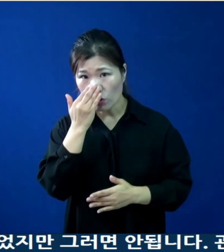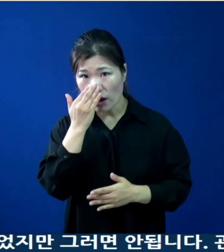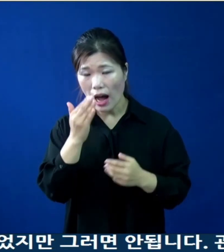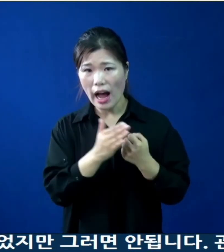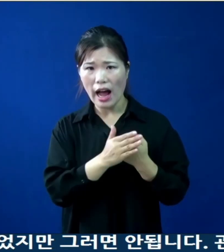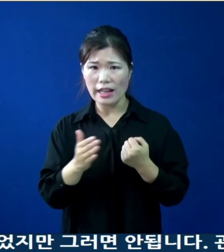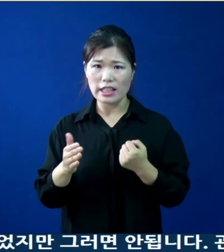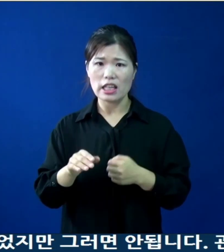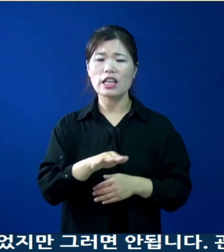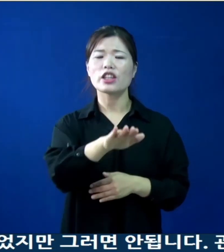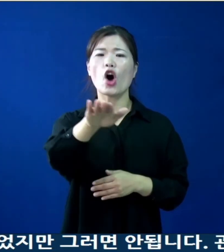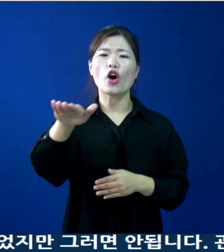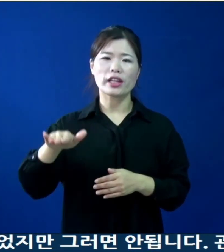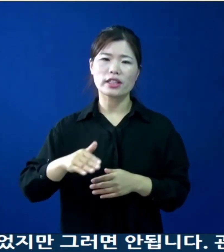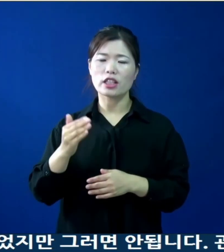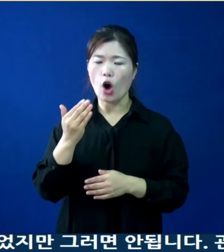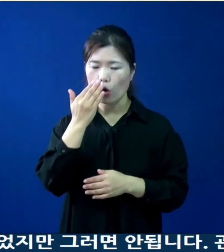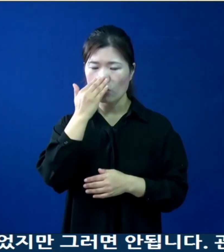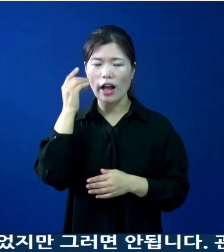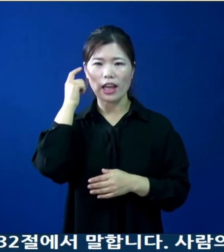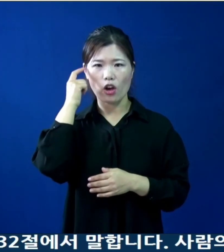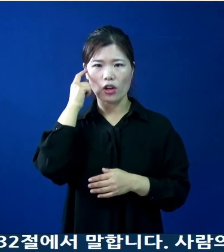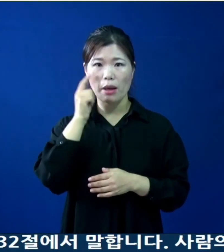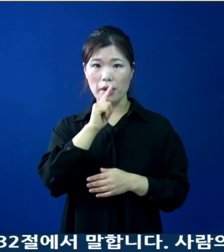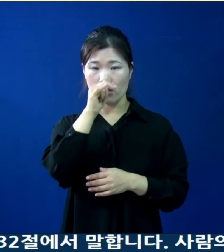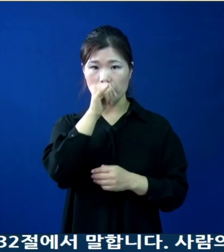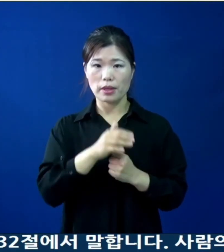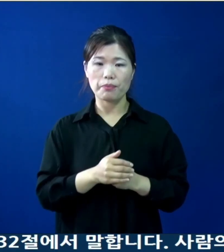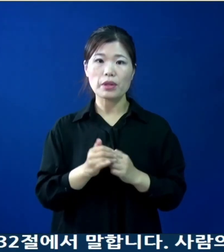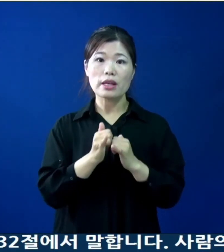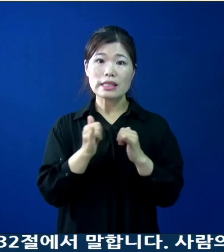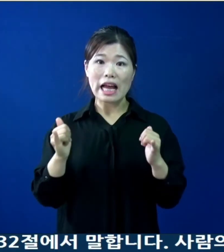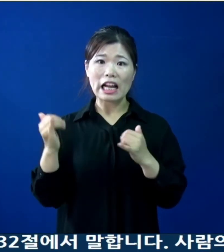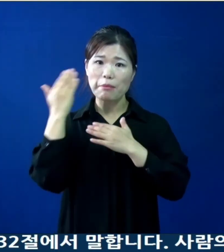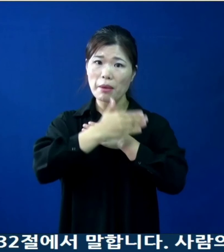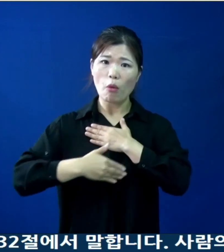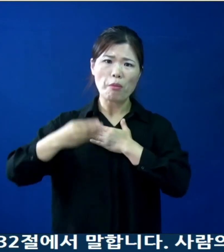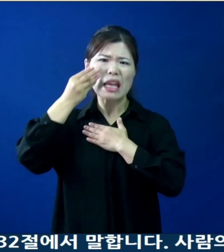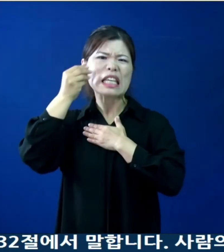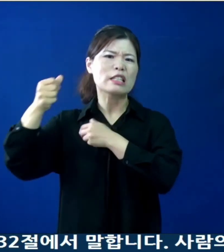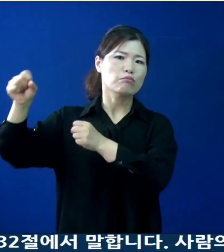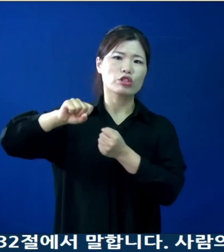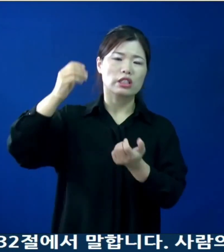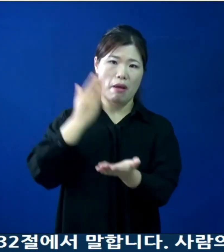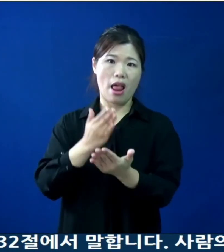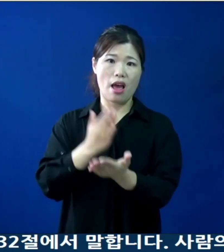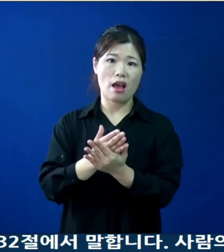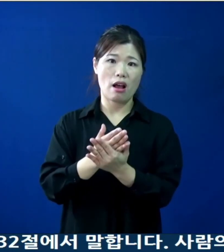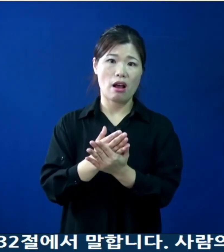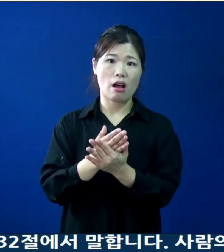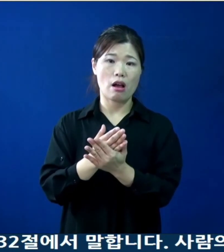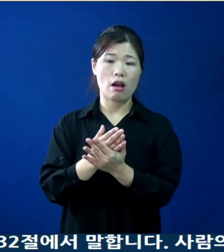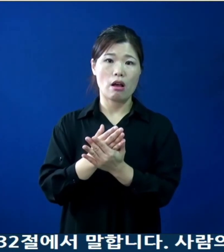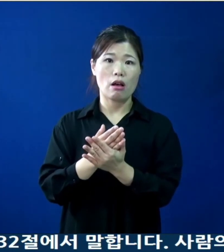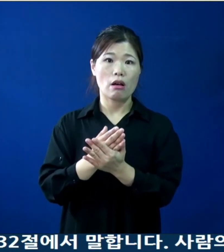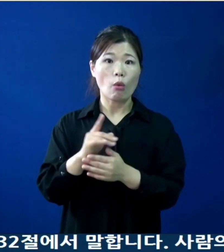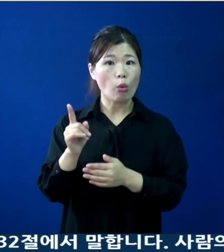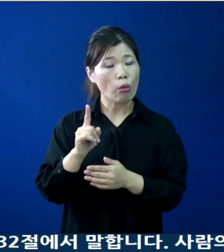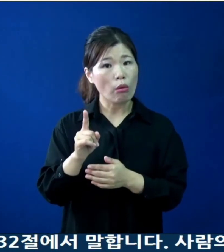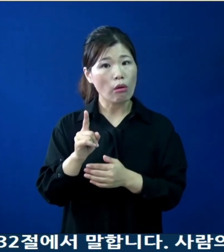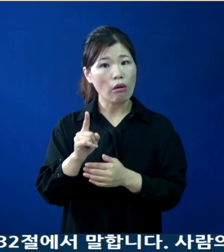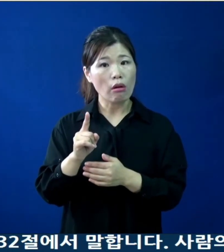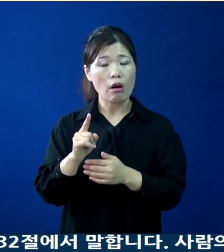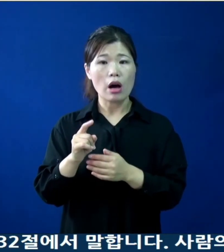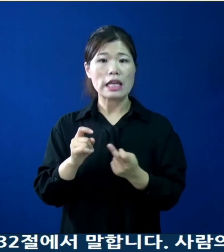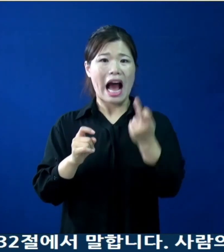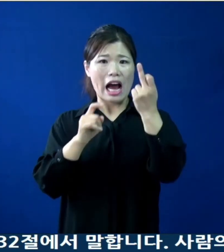너희는 거룩히 여기라. 자, 사람의 몸에 붓지 말라는 거예요. 몸에는 부으면 안 돼요. 그 어디에 했느냐? 아론의